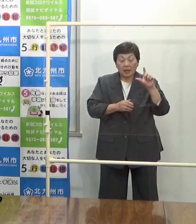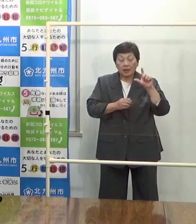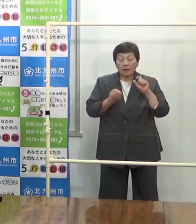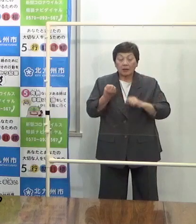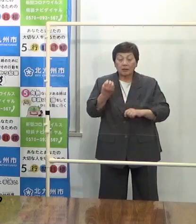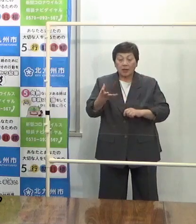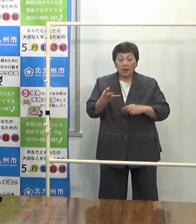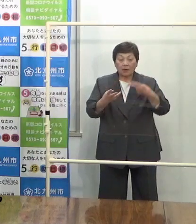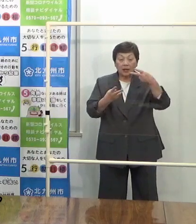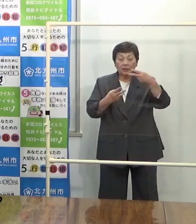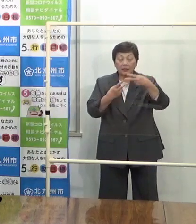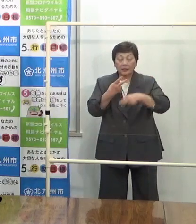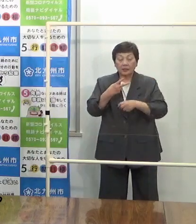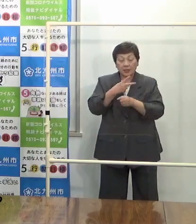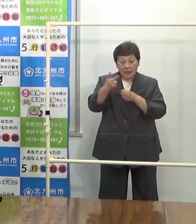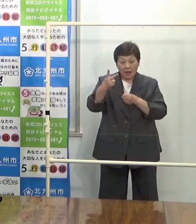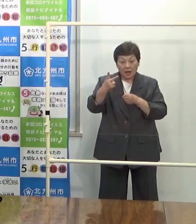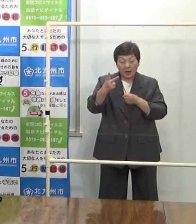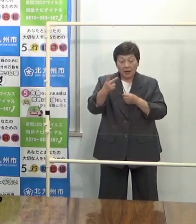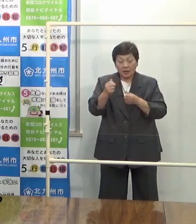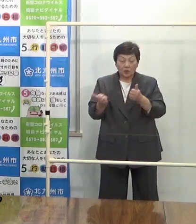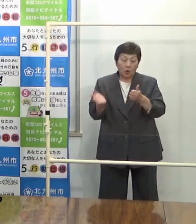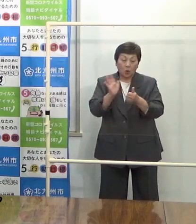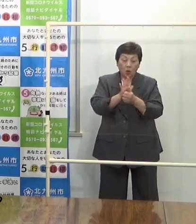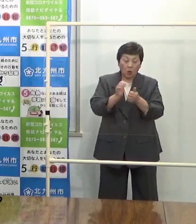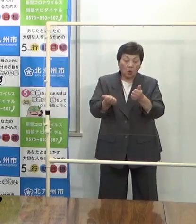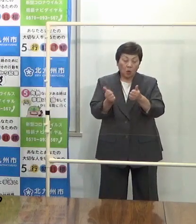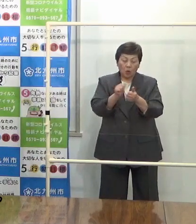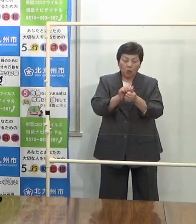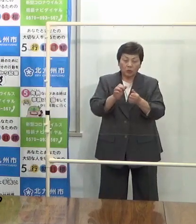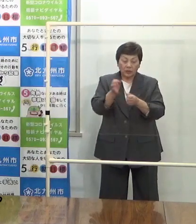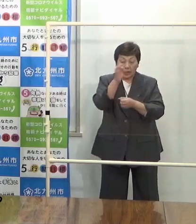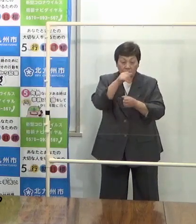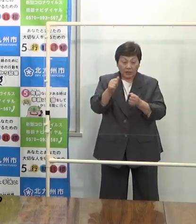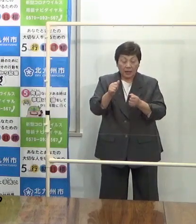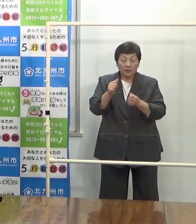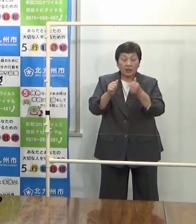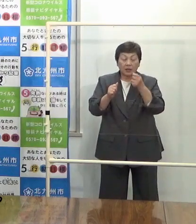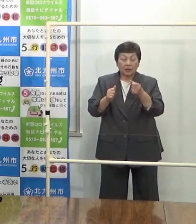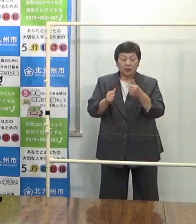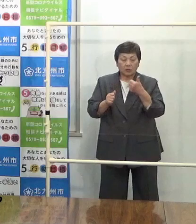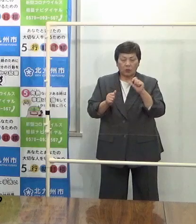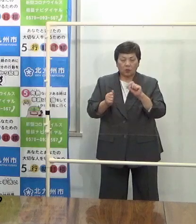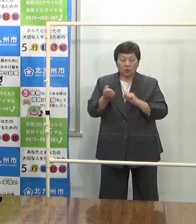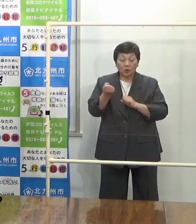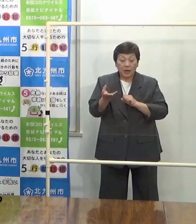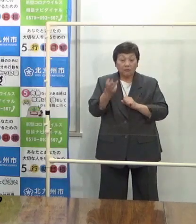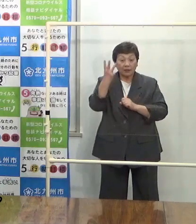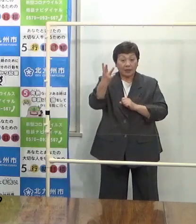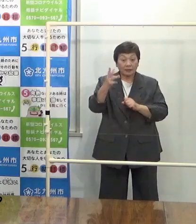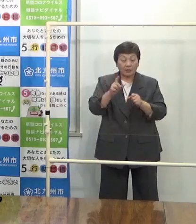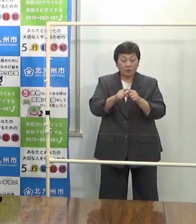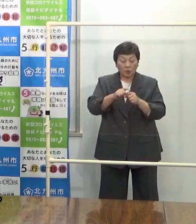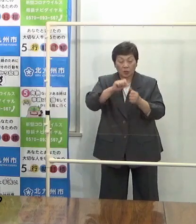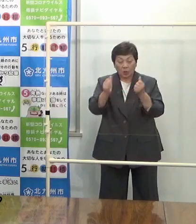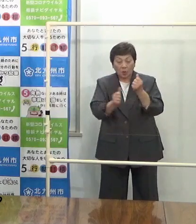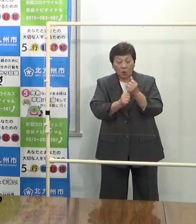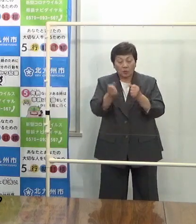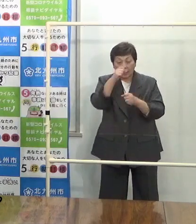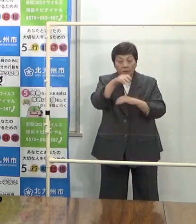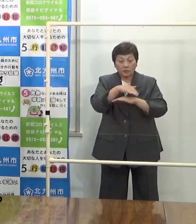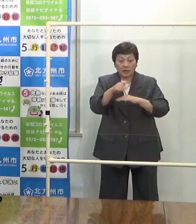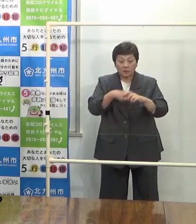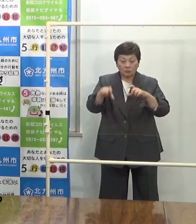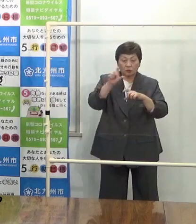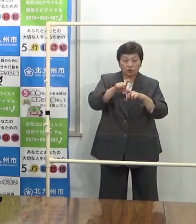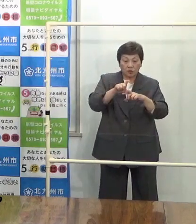2月補正予算、そして来年度令和3年度の当初予算におきまして、さらにそれを追加する予定で